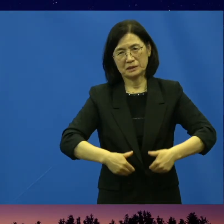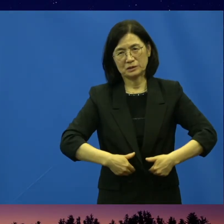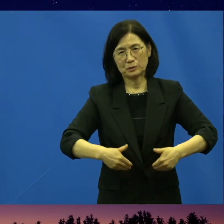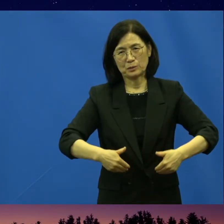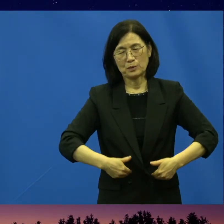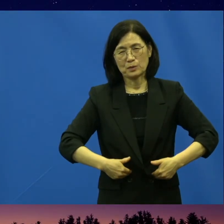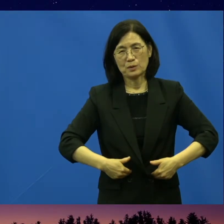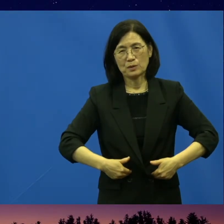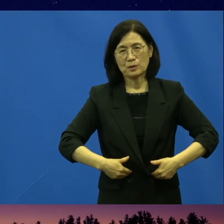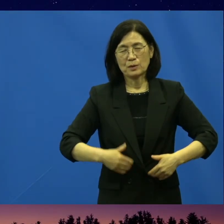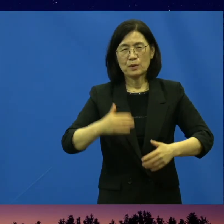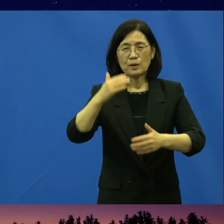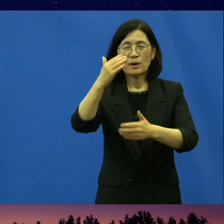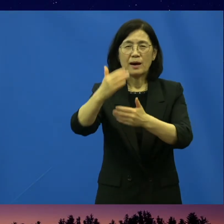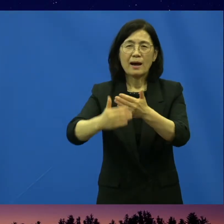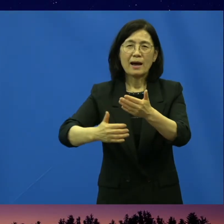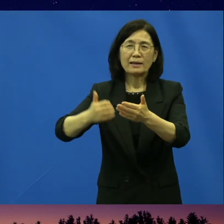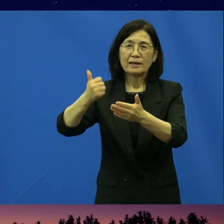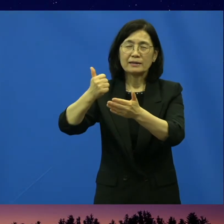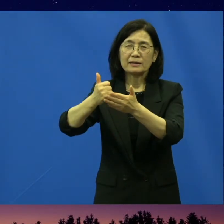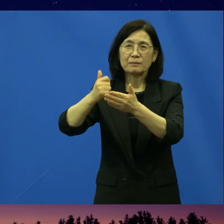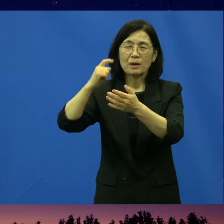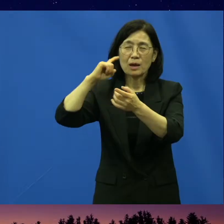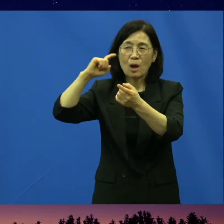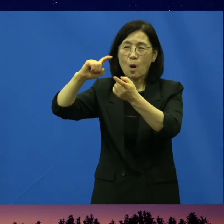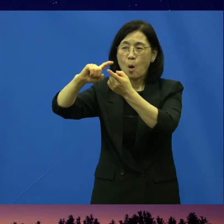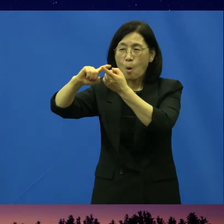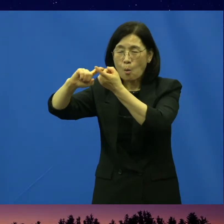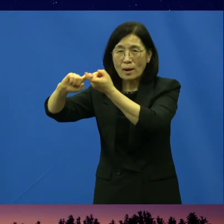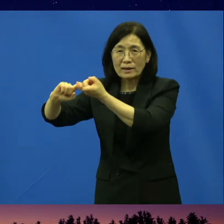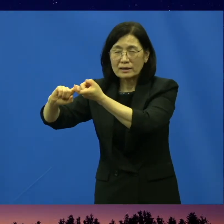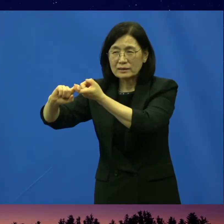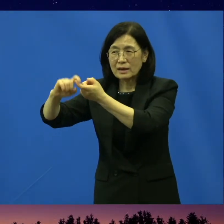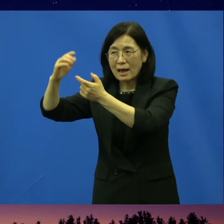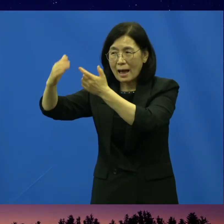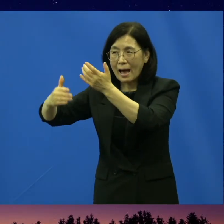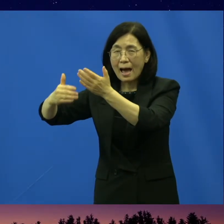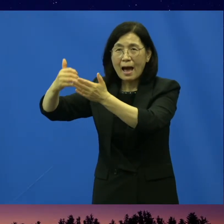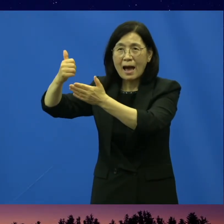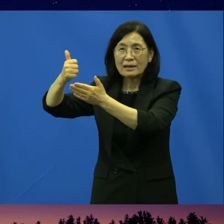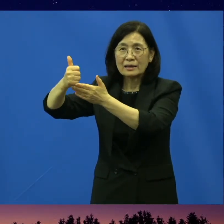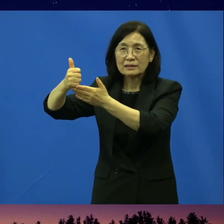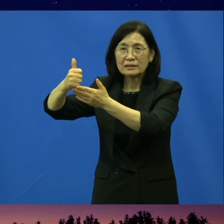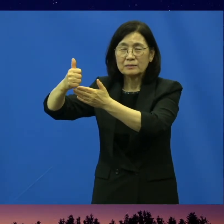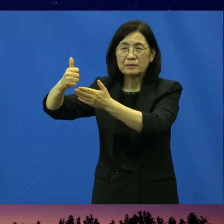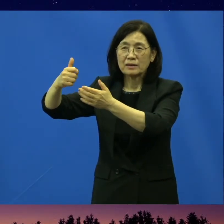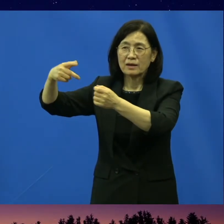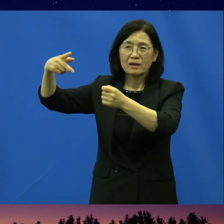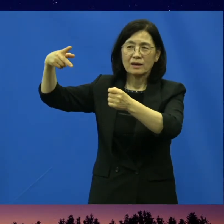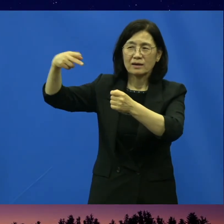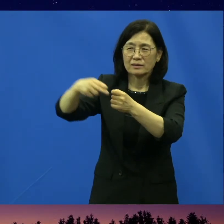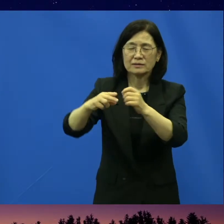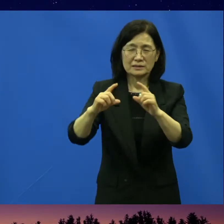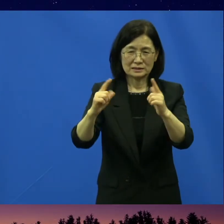하나님과의 관계가 하나님이 스스로 끊으시지 않는 하나님 우리를 버리지 않으실 거라고.